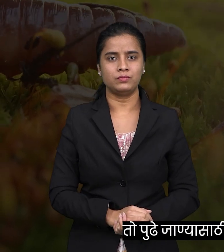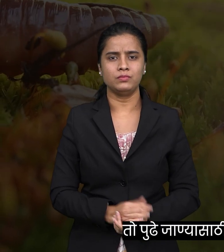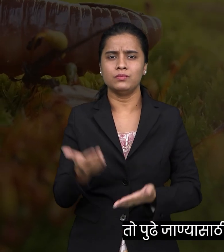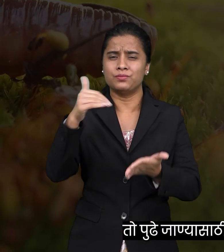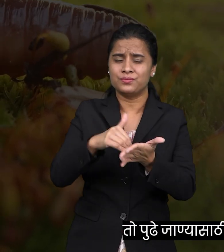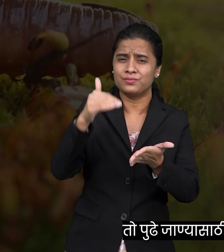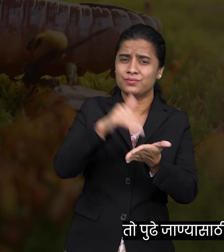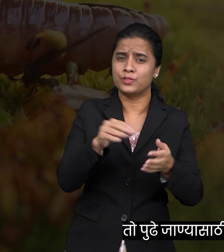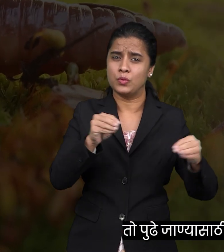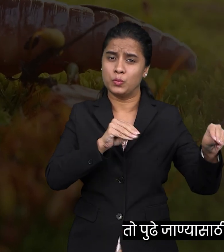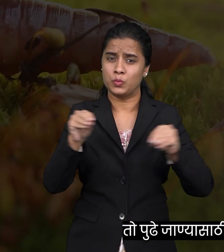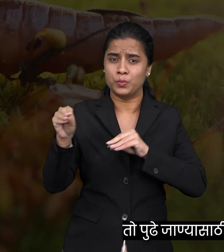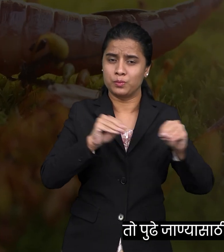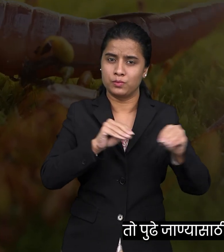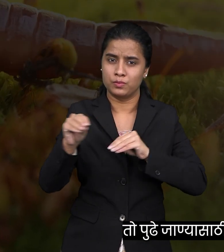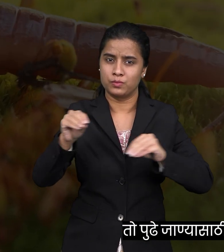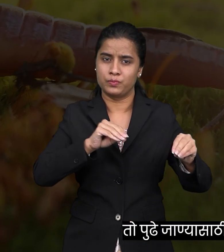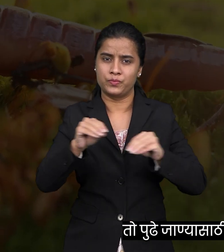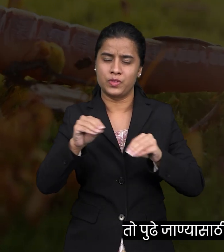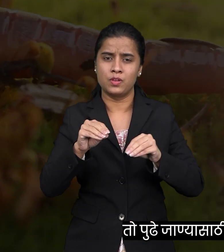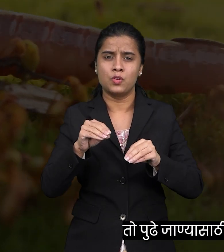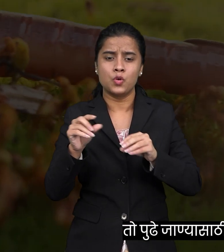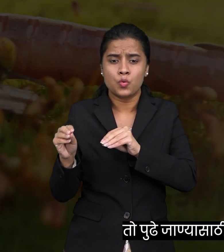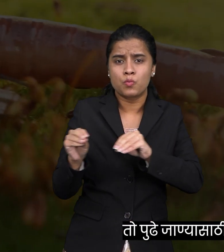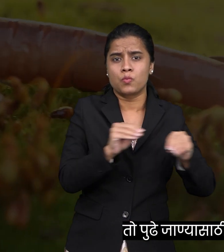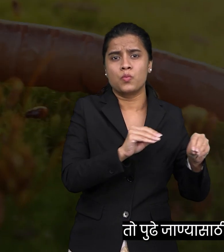तो पुढे जाण्यासाठी अशा हालचालींची पुनरावृत्ती करतो.